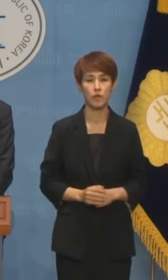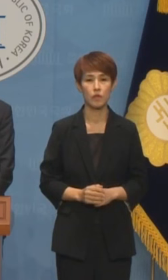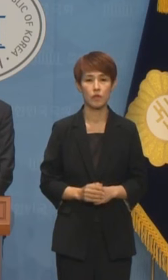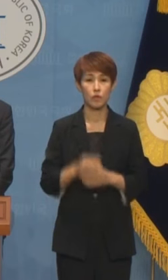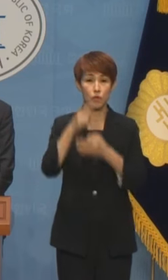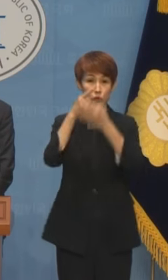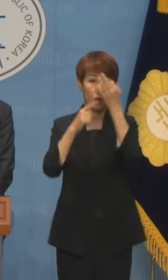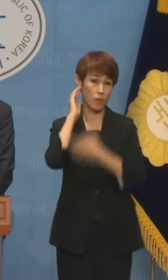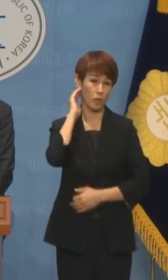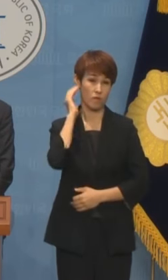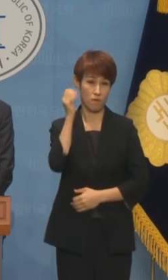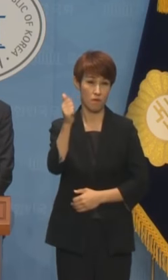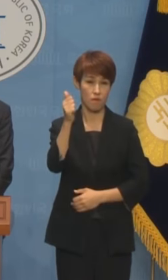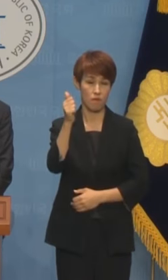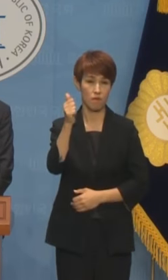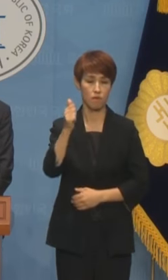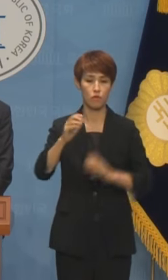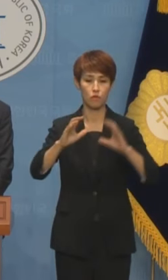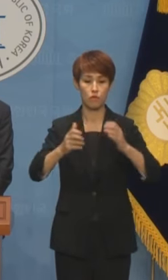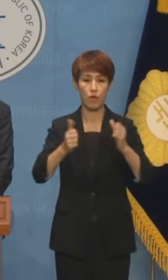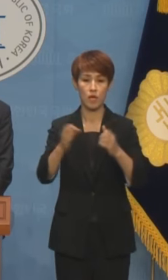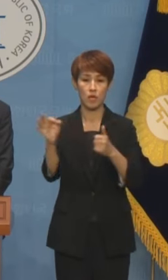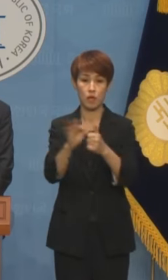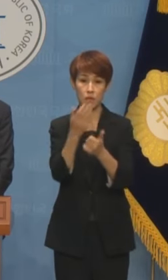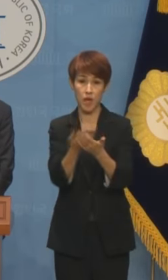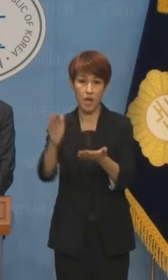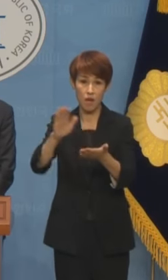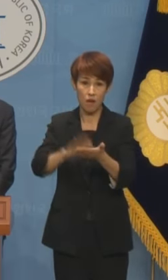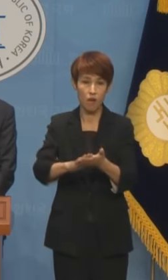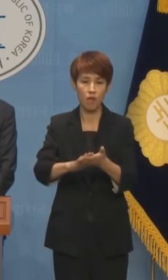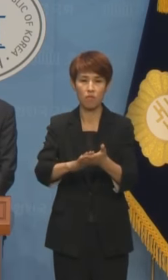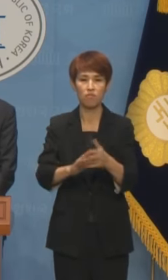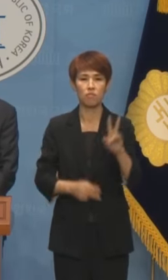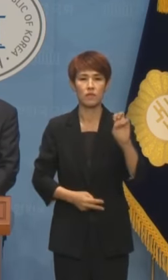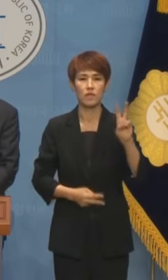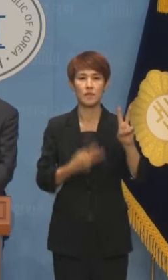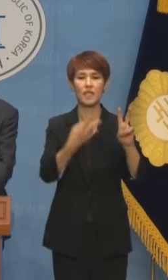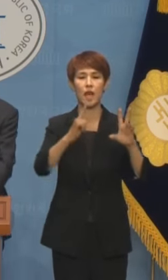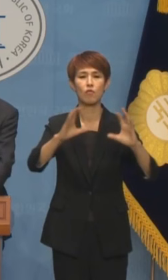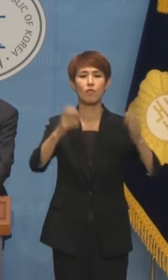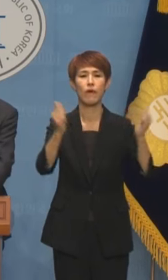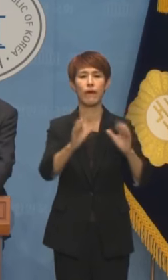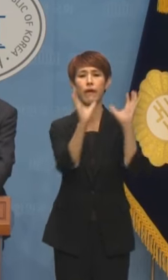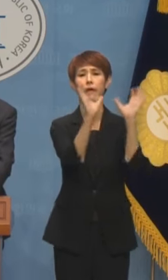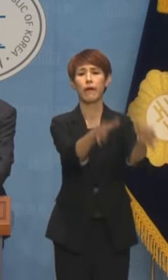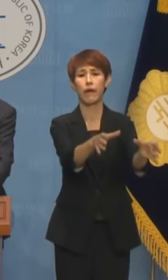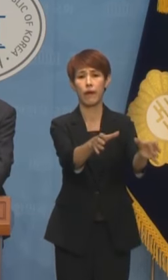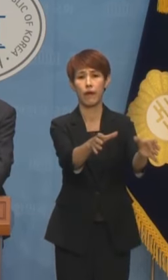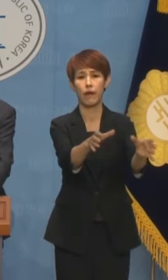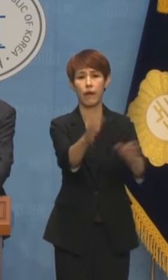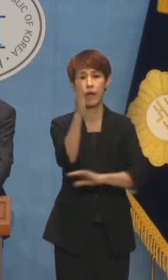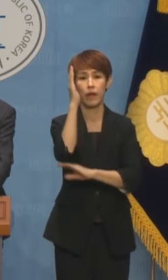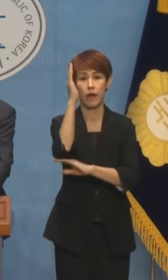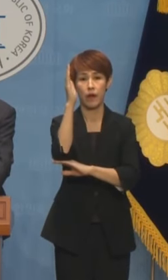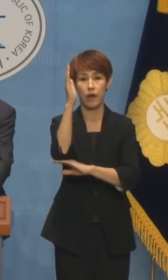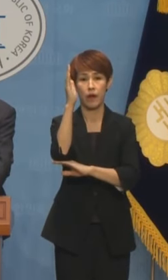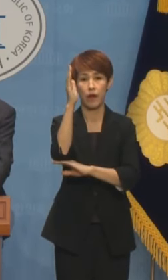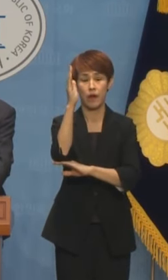국회 연금개혁 22대로 넘기라고 하는 그 기자회견에 대한